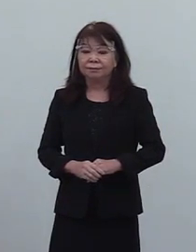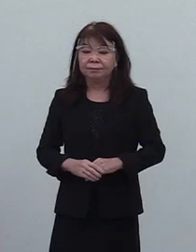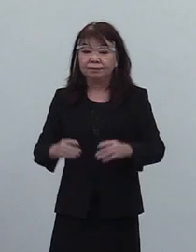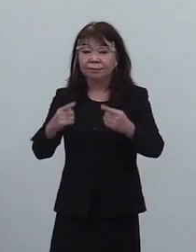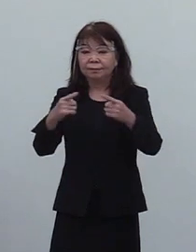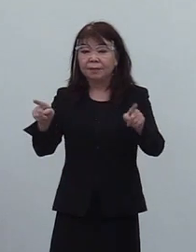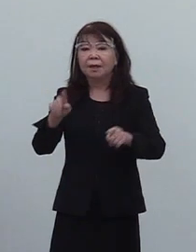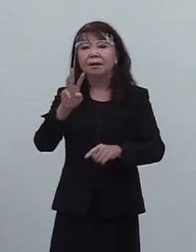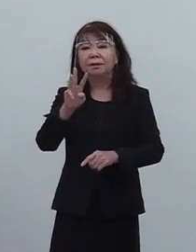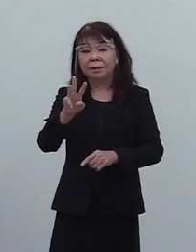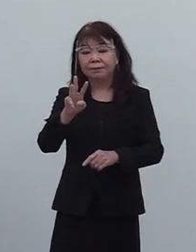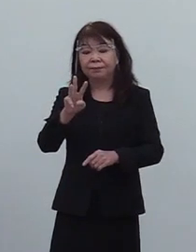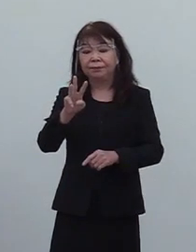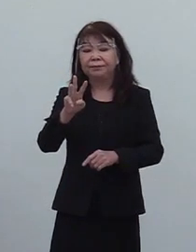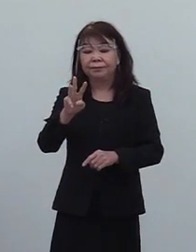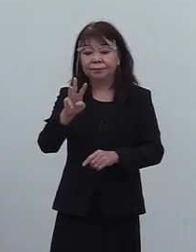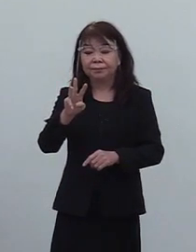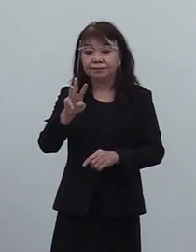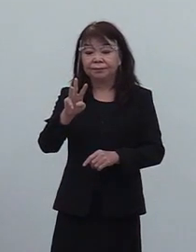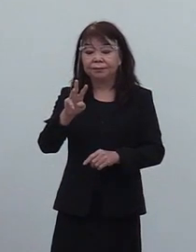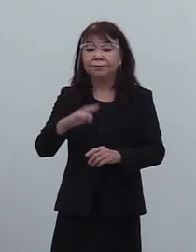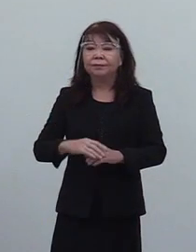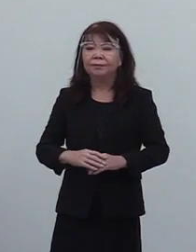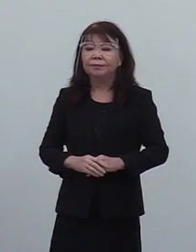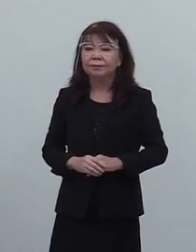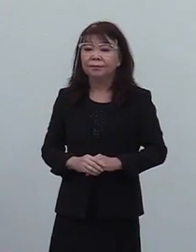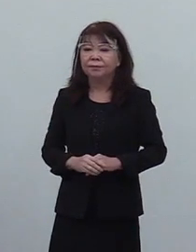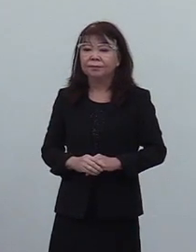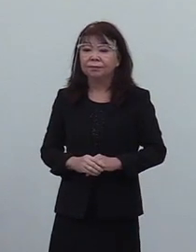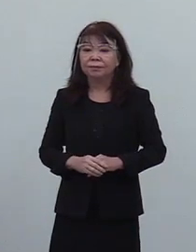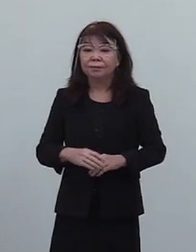3ページ目、資料3ページにございます